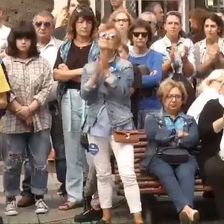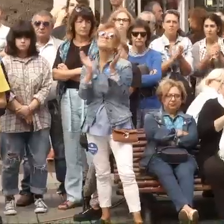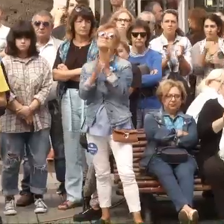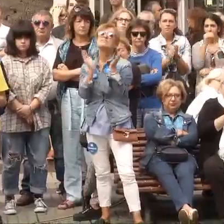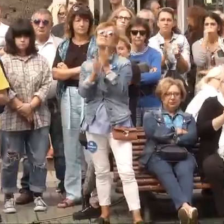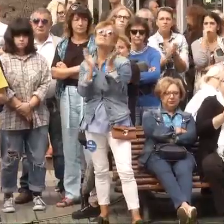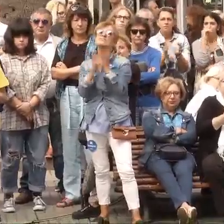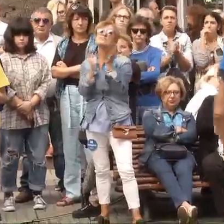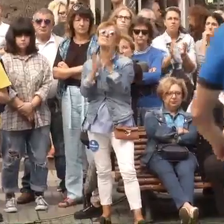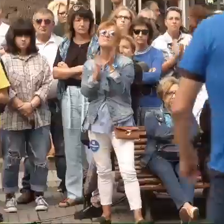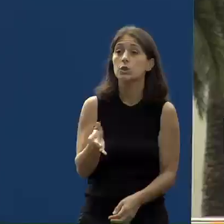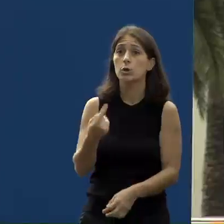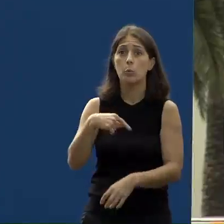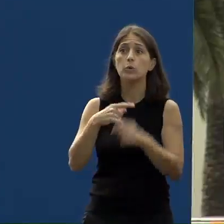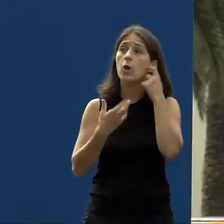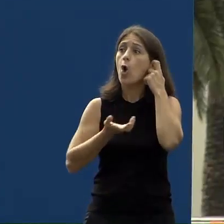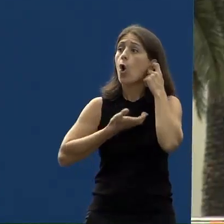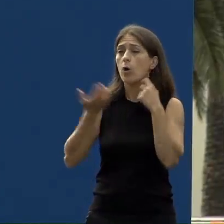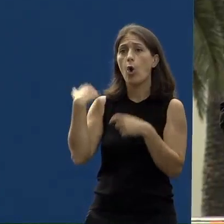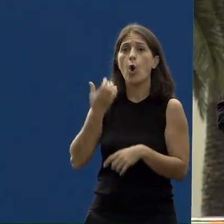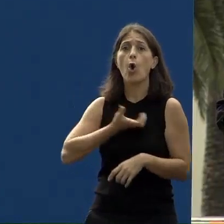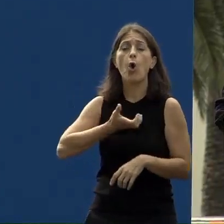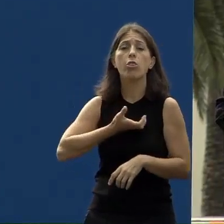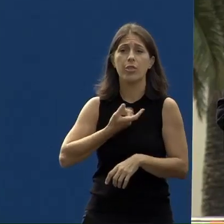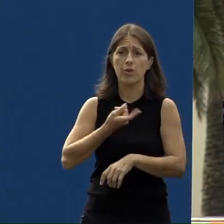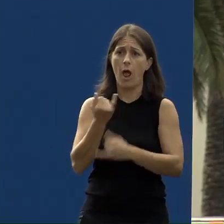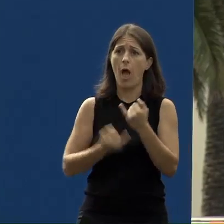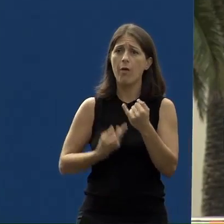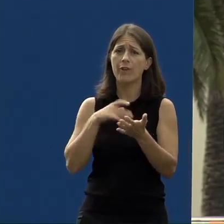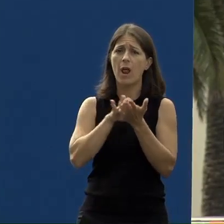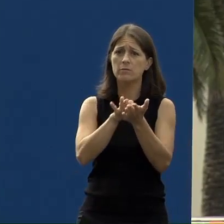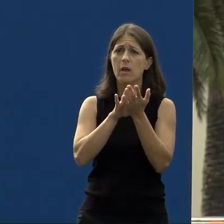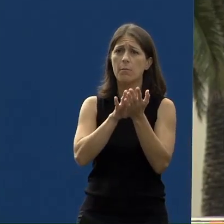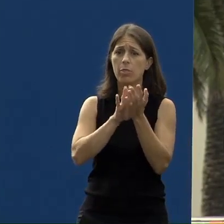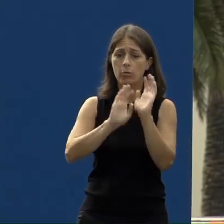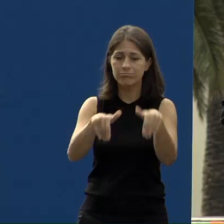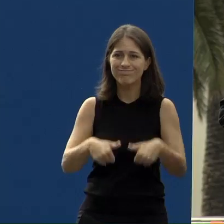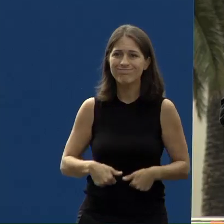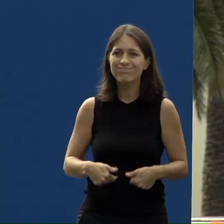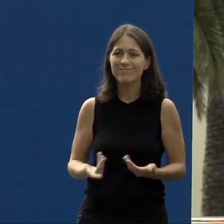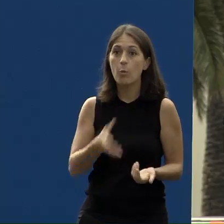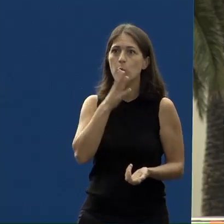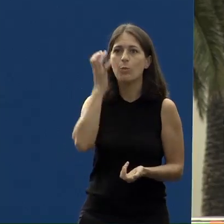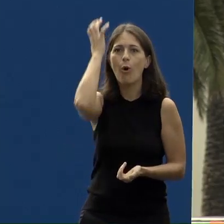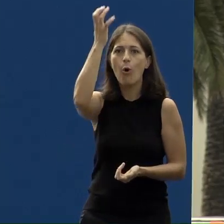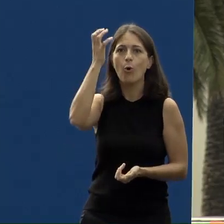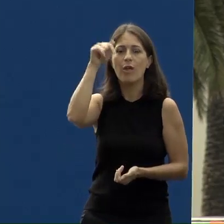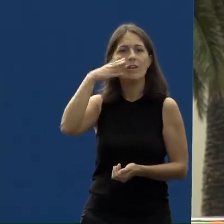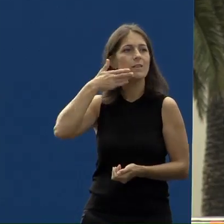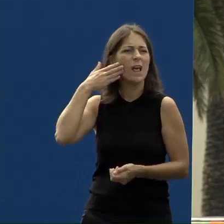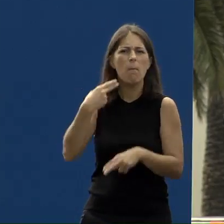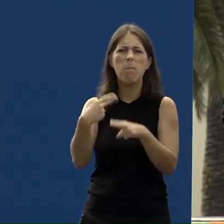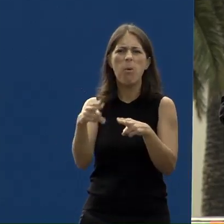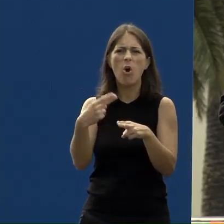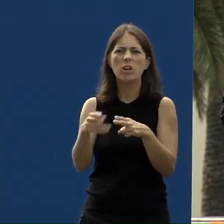Por iso os gobernos de cambio nos concellos comezaron a remunicipalización de servicios. Por iso en Coruña a dignidade